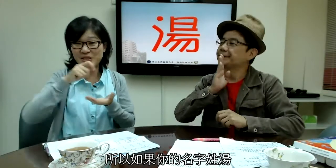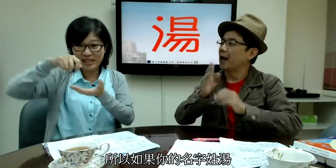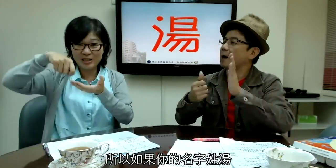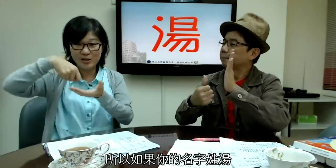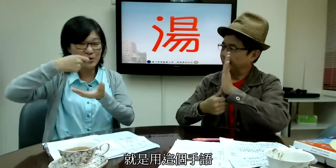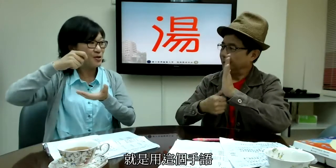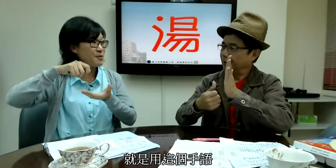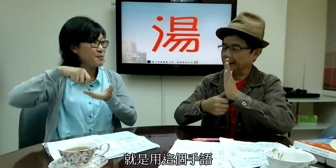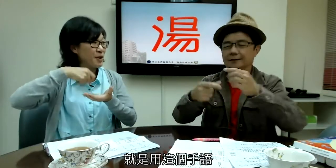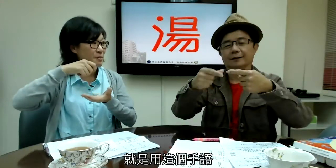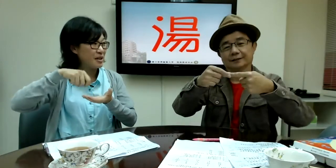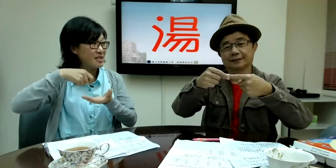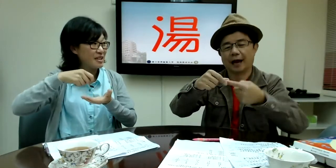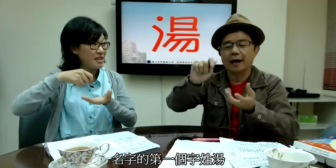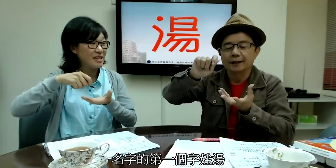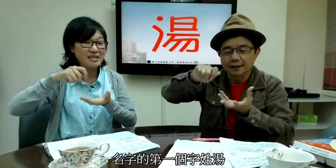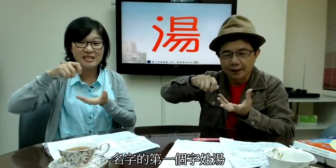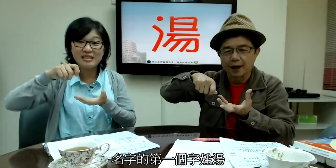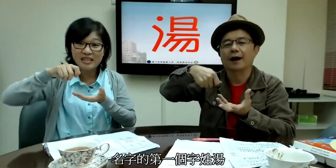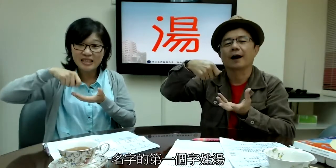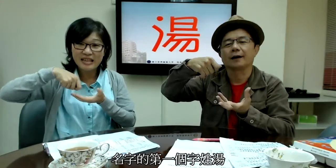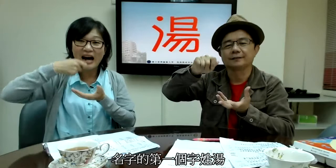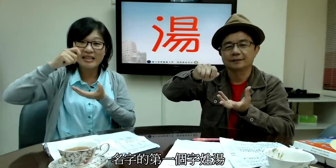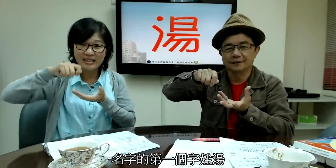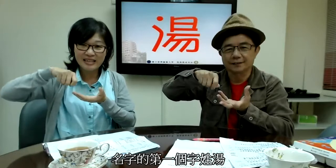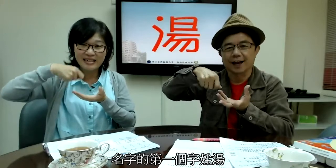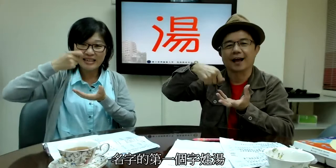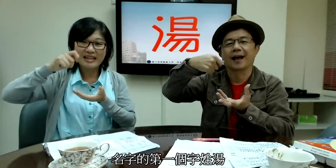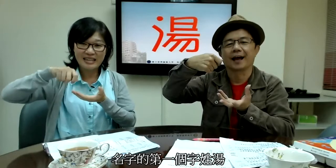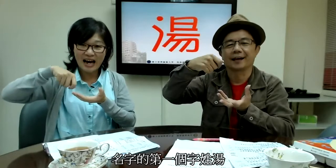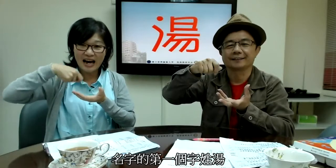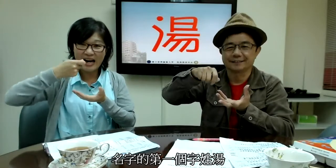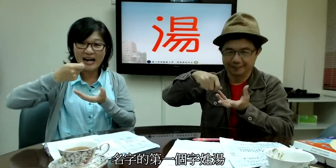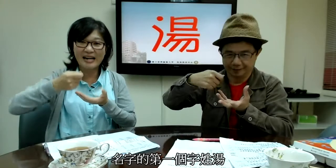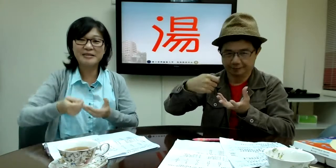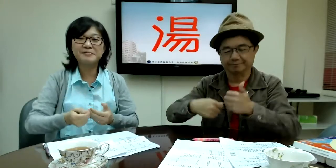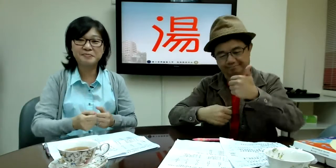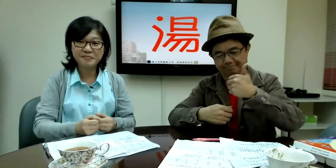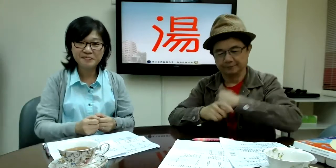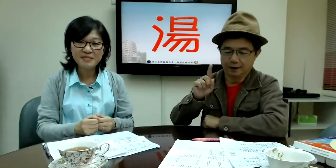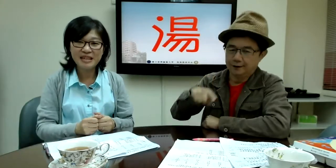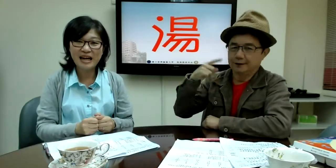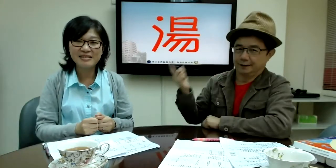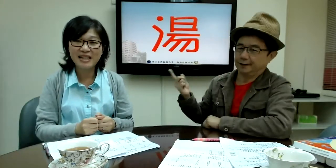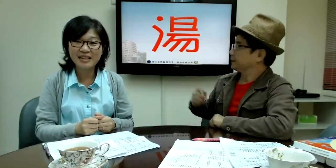个手语，名字的第一个字姓汤的汤，很好。下一个手